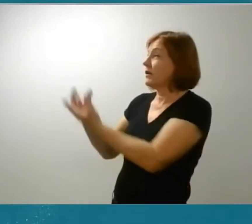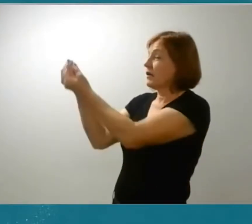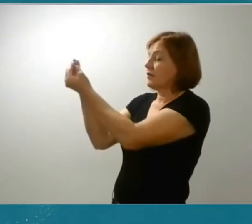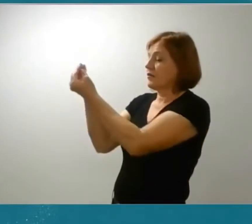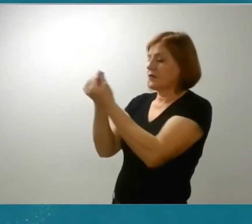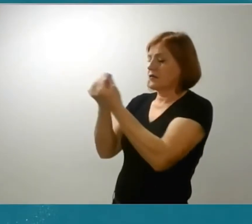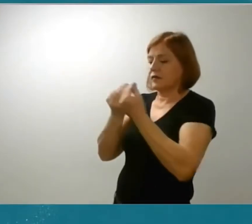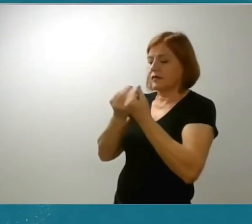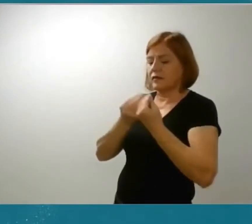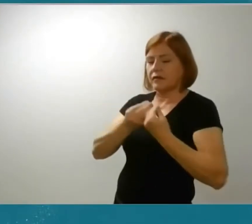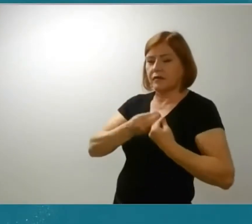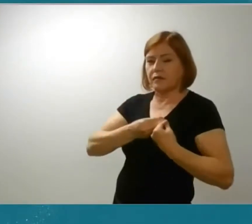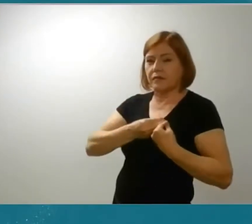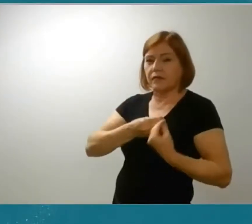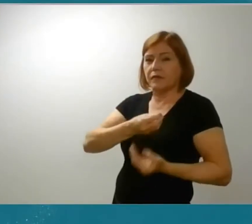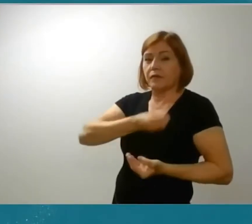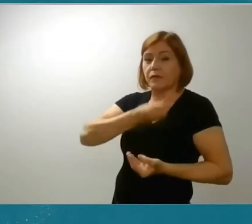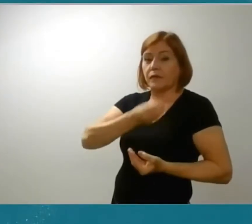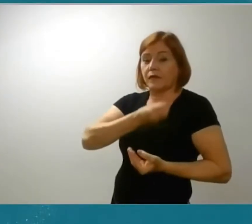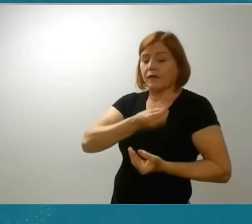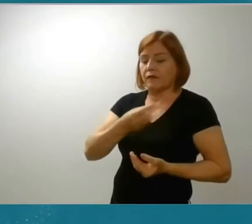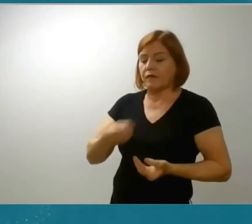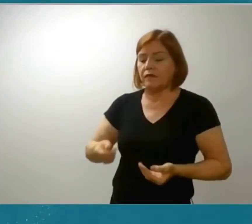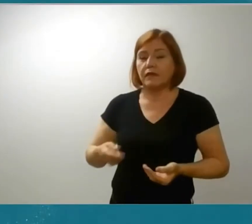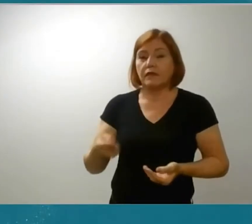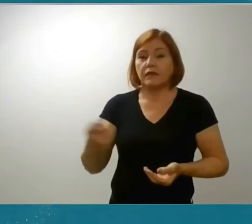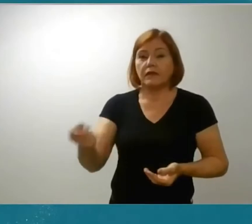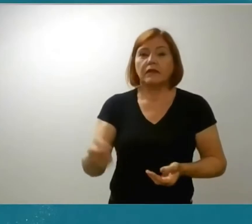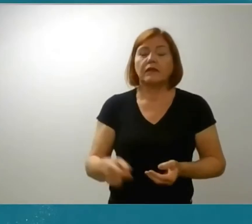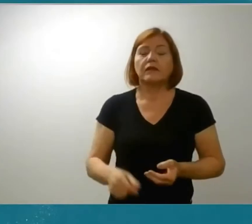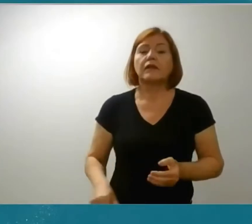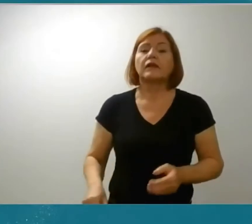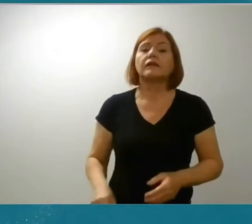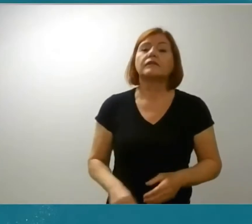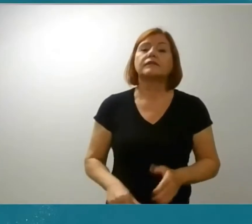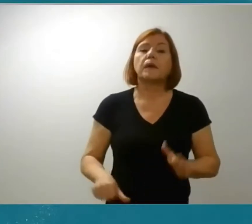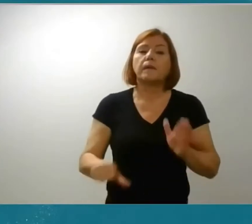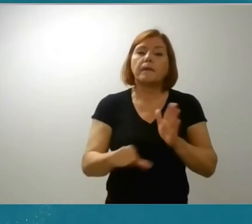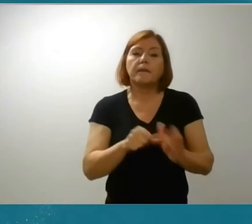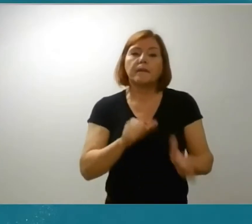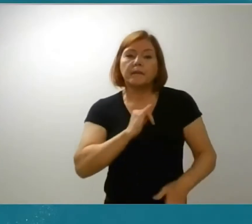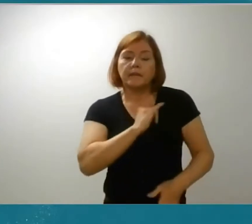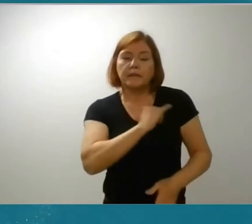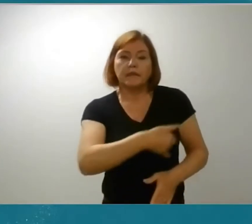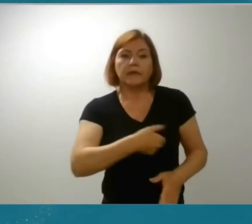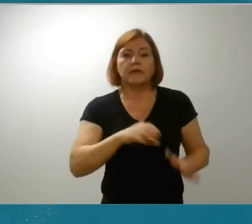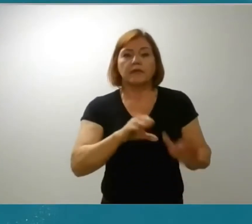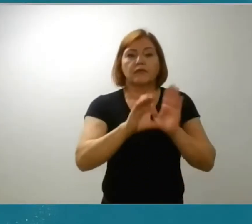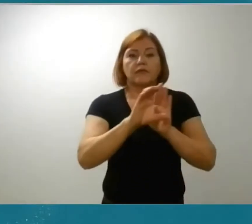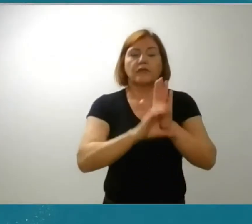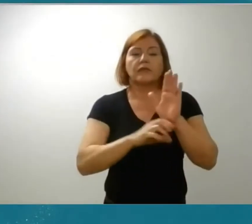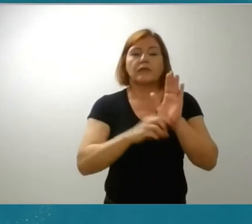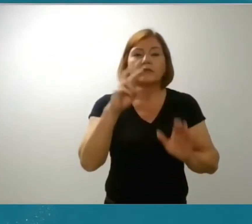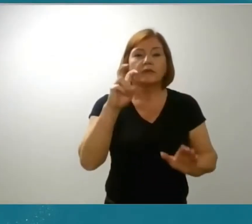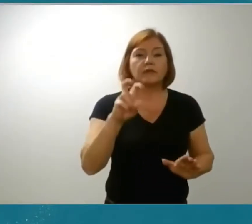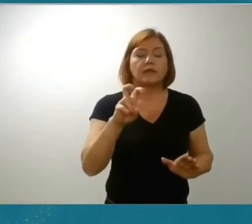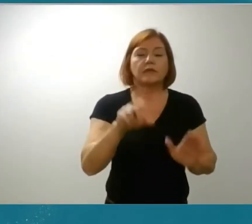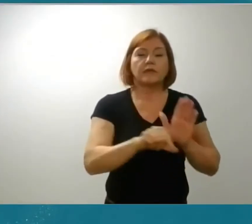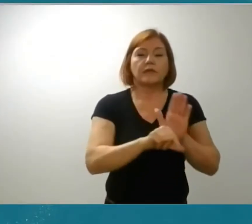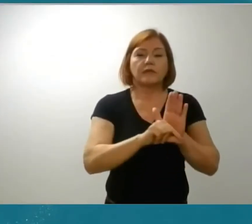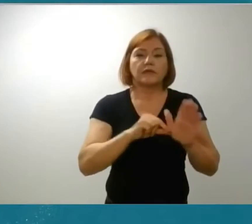em desordem e um dia o Senhor colocar a sua vida em ordem. Você venderia todo o seu tesouro e pagaria isso, nem isso